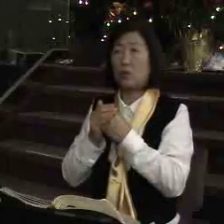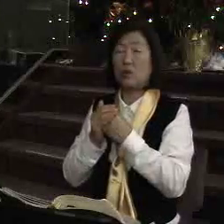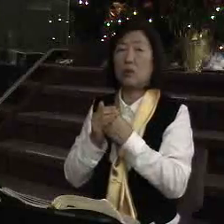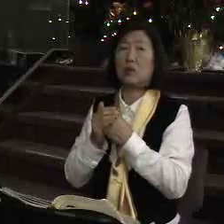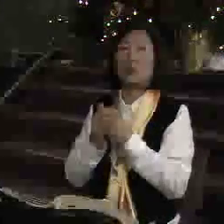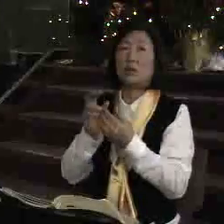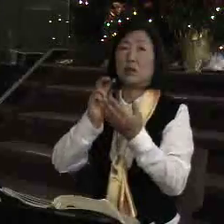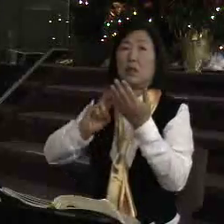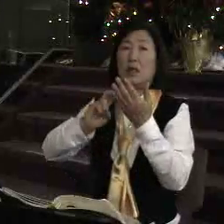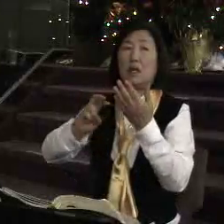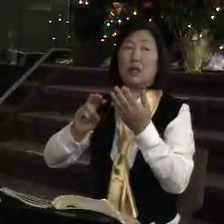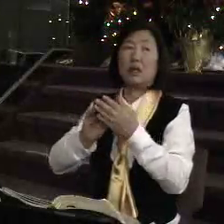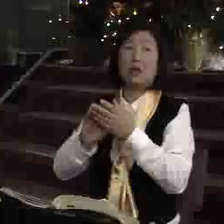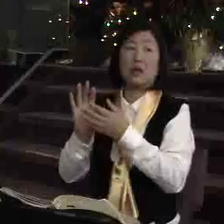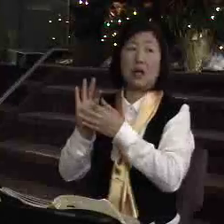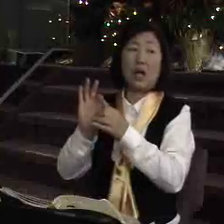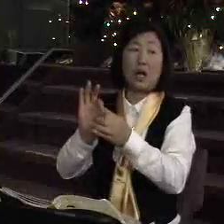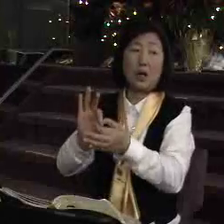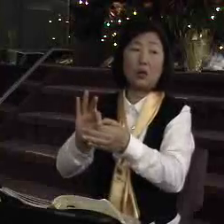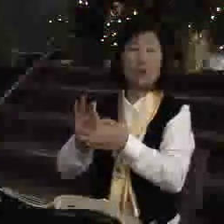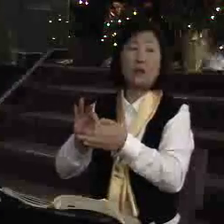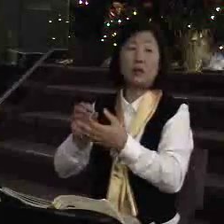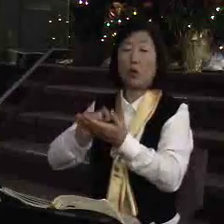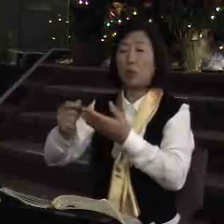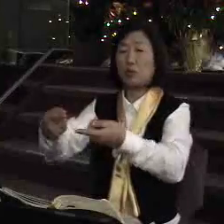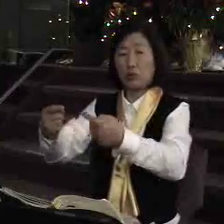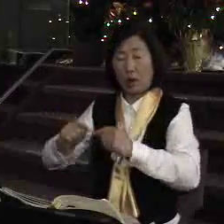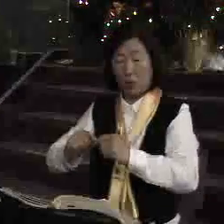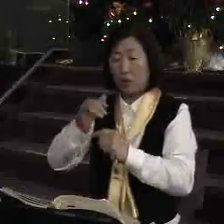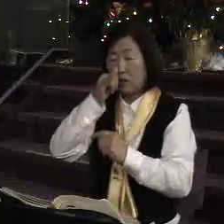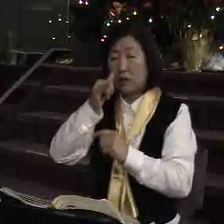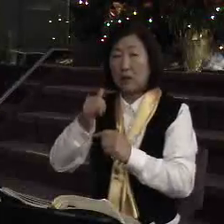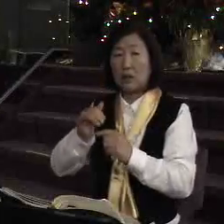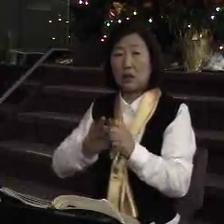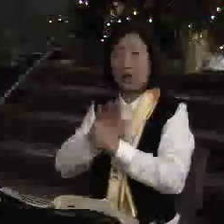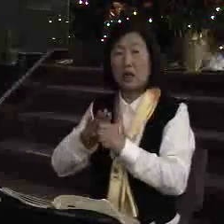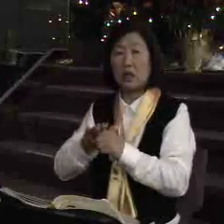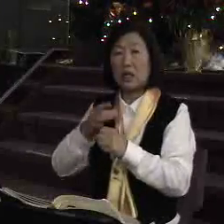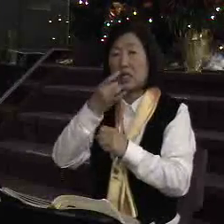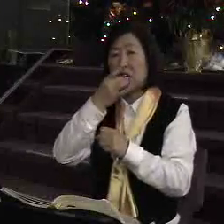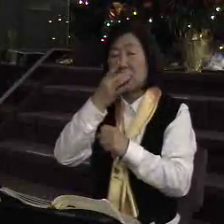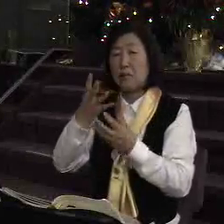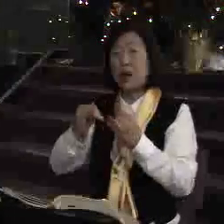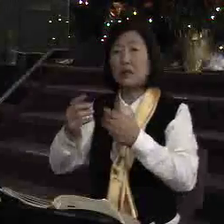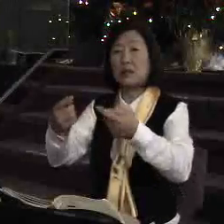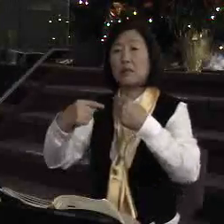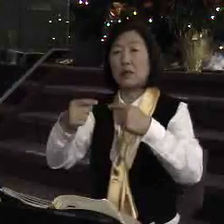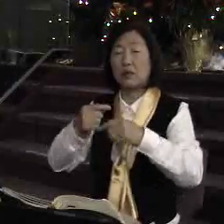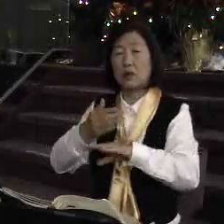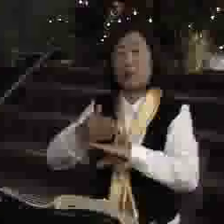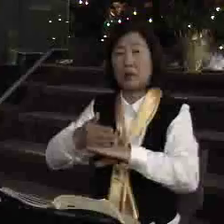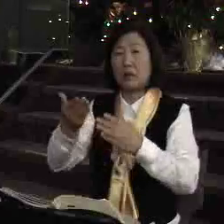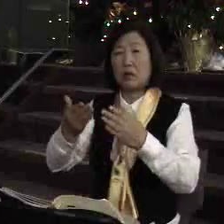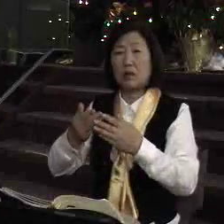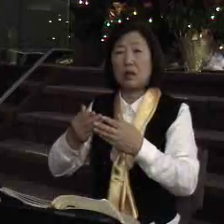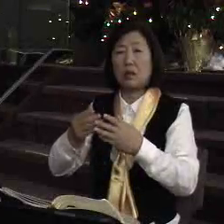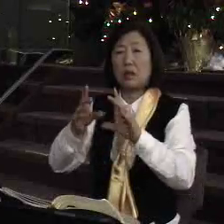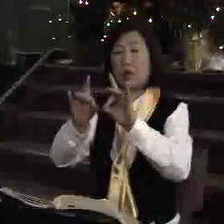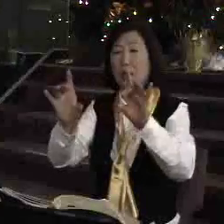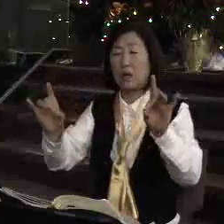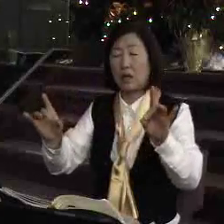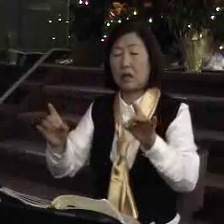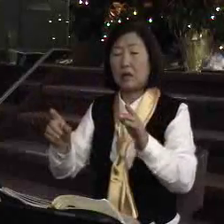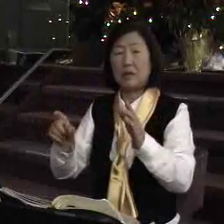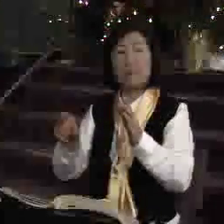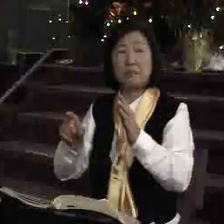뮤직 아카데미 계속해서 접수받습니다. 사랑의 쌀 행사 많이 참여해 주셔서 감사드리고요. 다민족 선교 세미나 1월